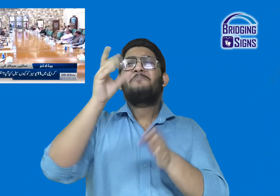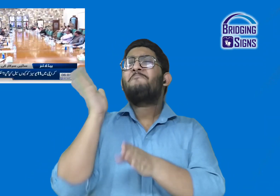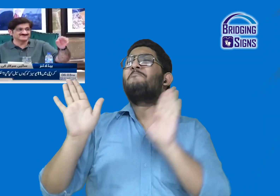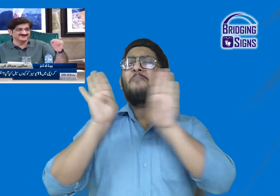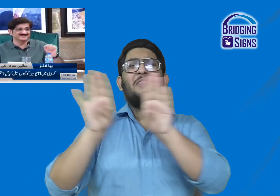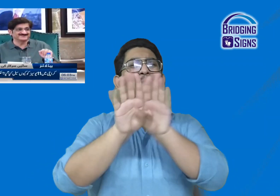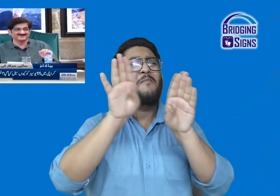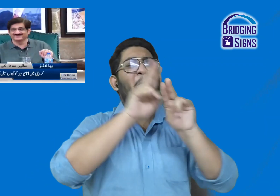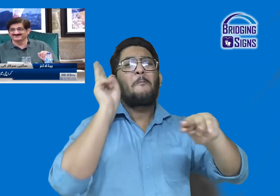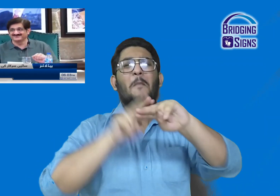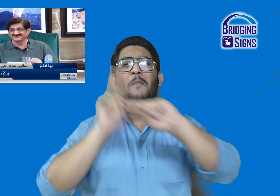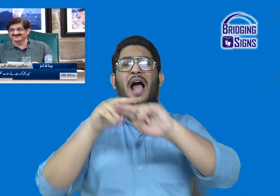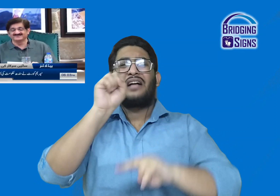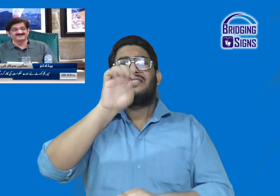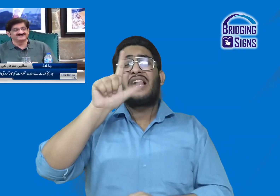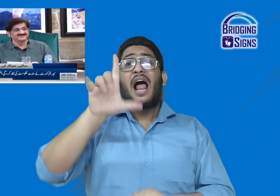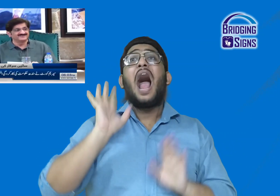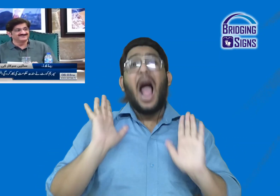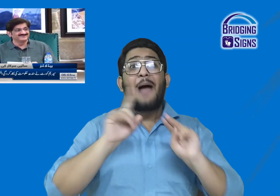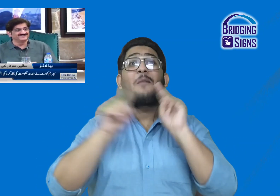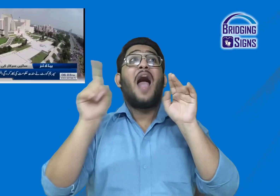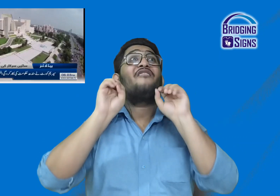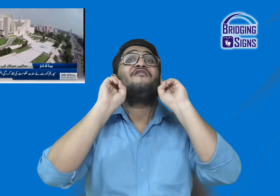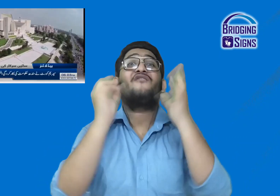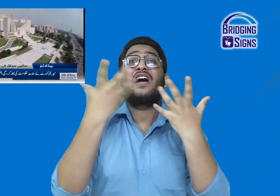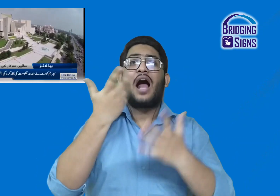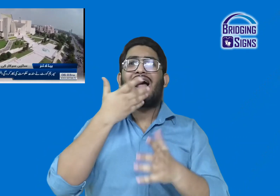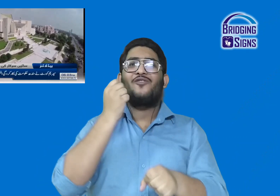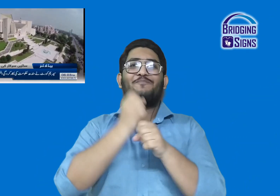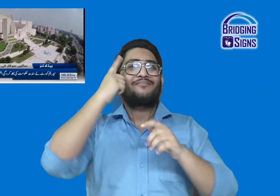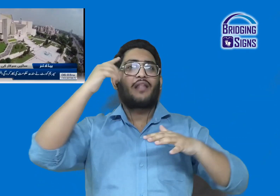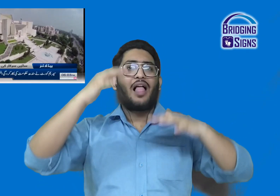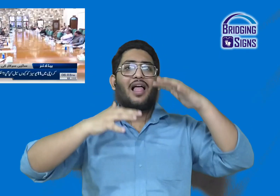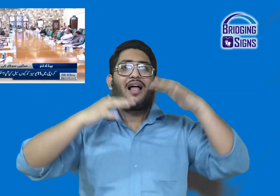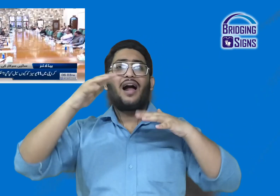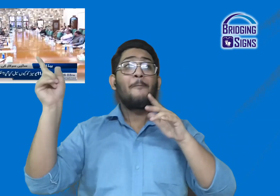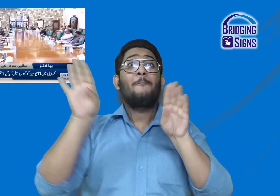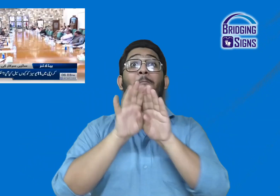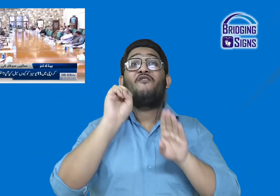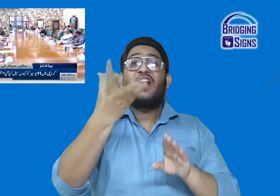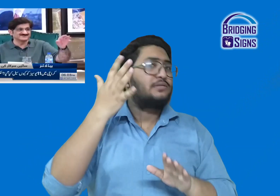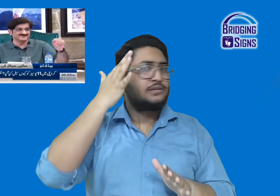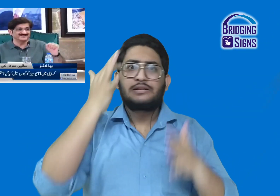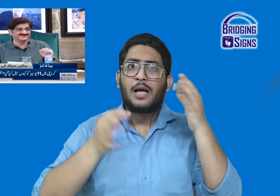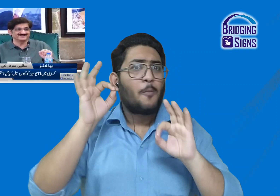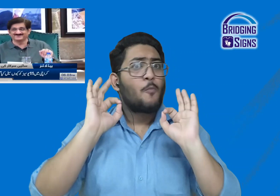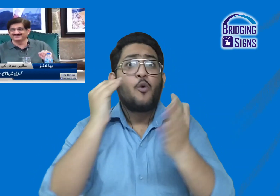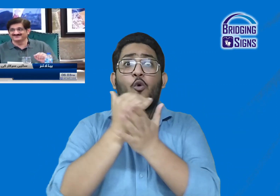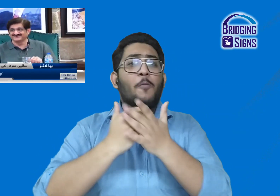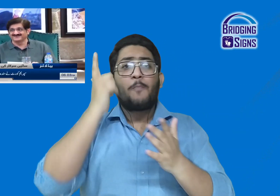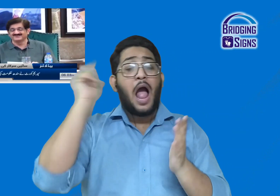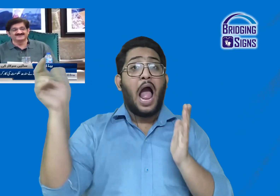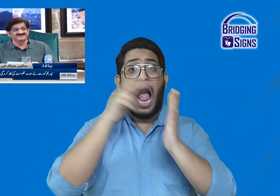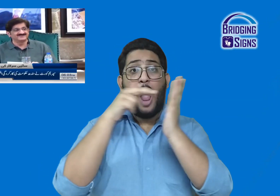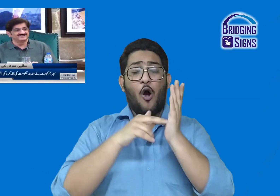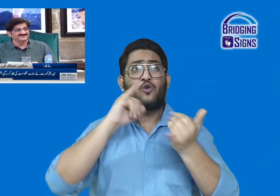कराची में 11 यूसीज को क्यों सील किया गया, इन इलाकों में कितने अफराद में वायरस की तस्दीक हुई, सिंध हुकूमत खुद लाइल्म है। सुप्रीम कोर्ट अस